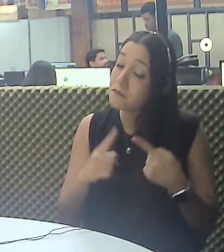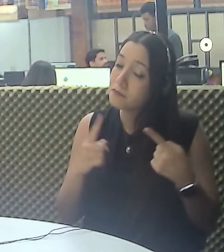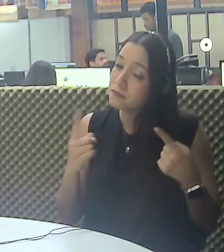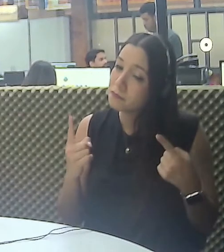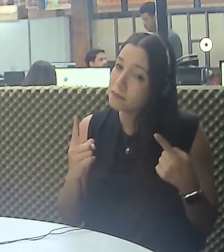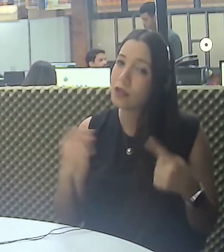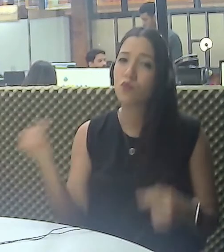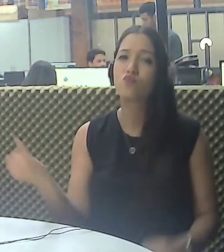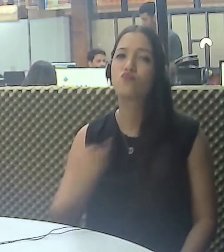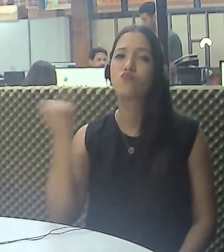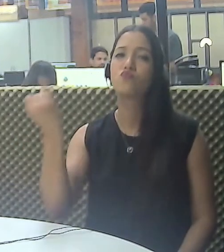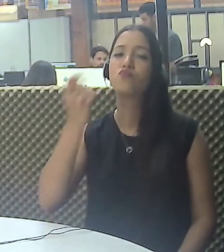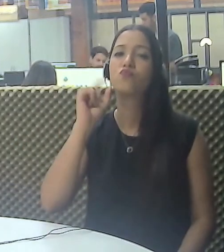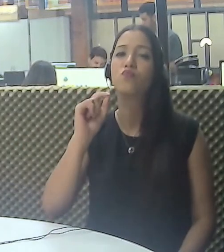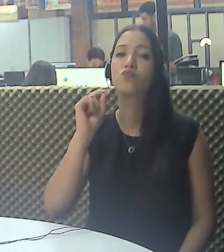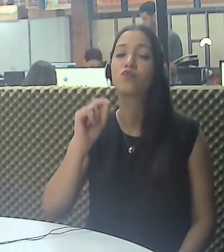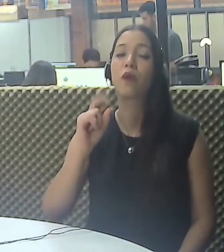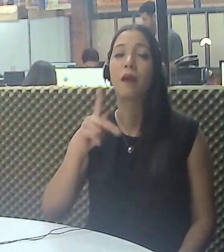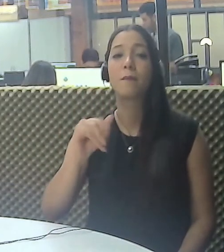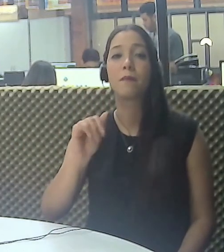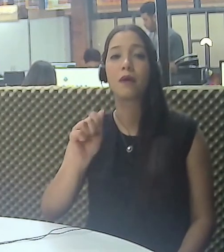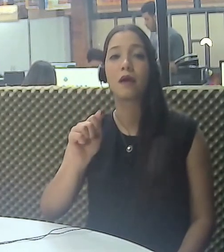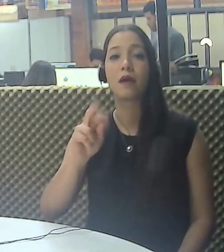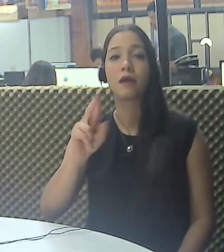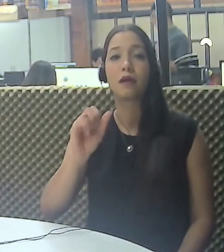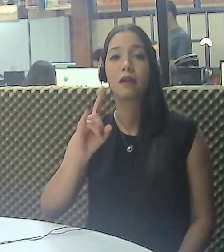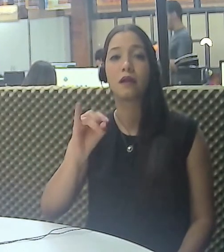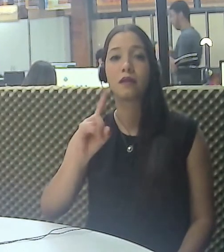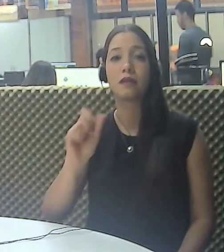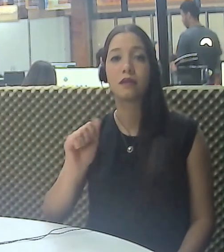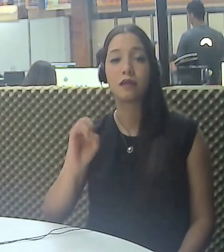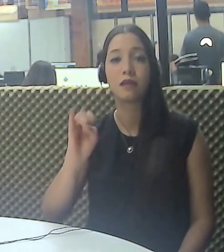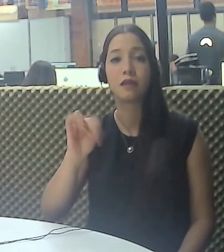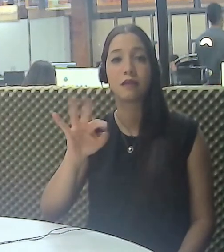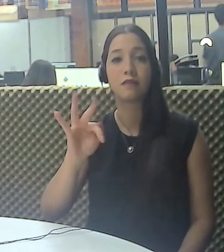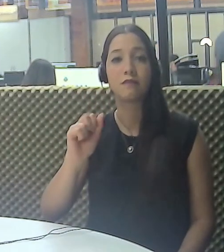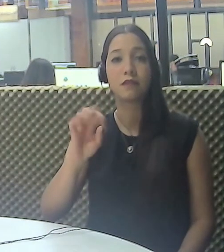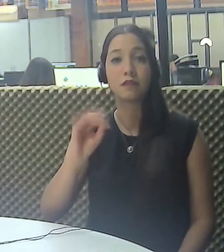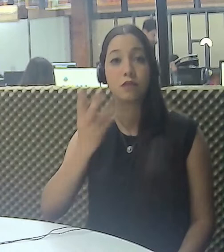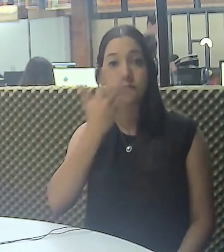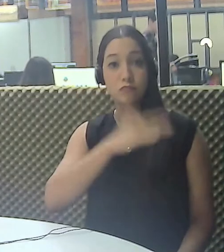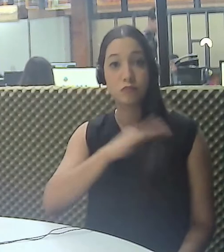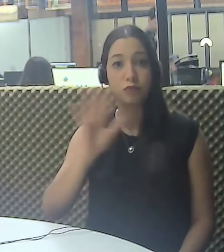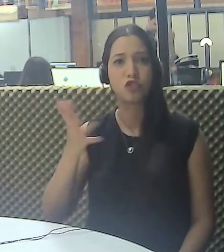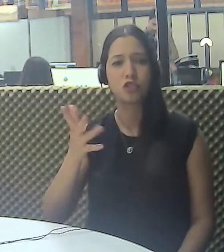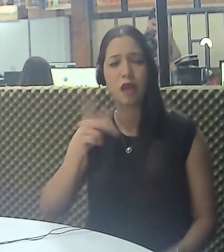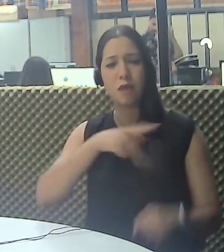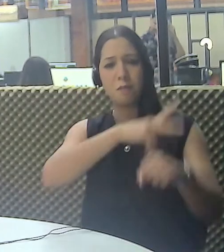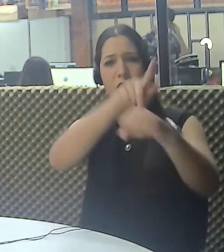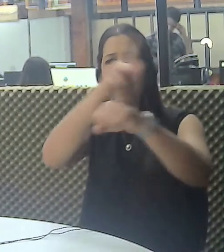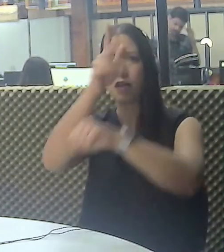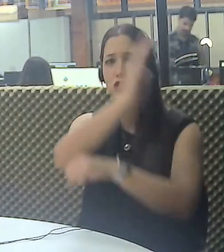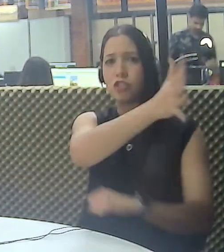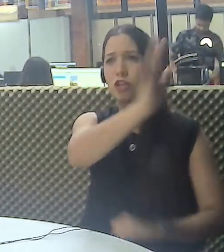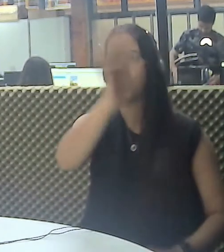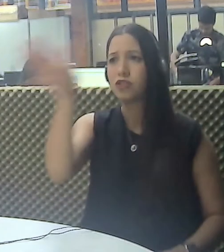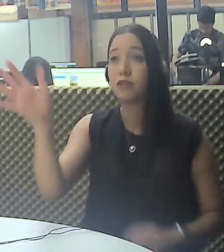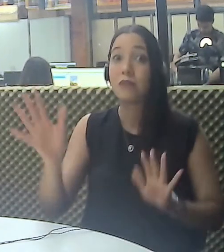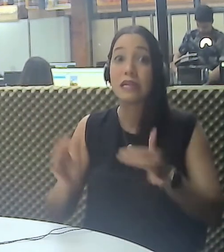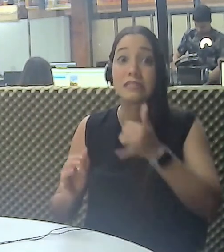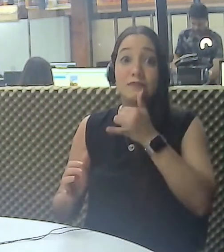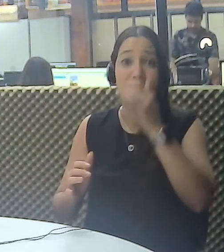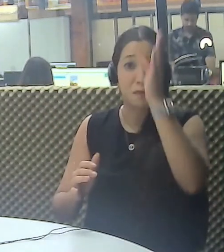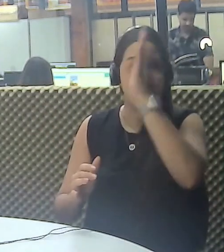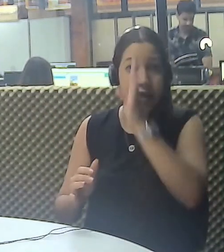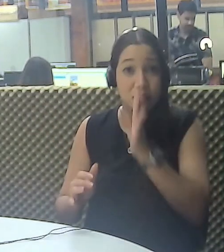é importante, paralisia infantil já retornou em vários países, infelizmente no Brasil nós